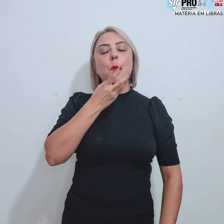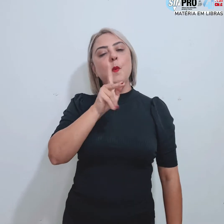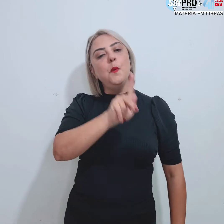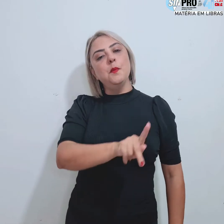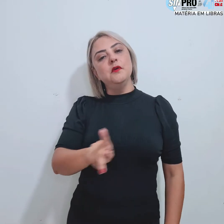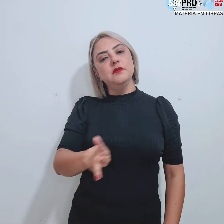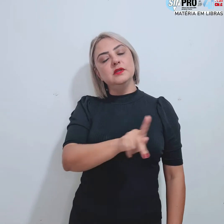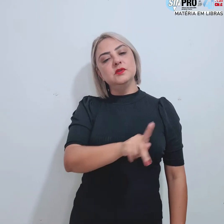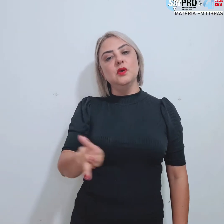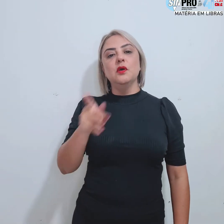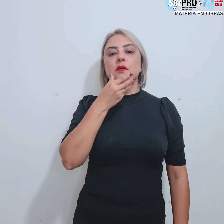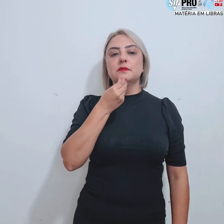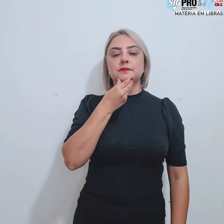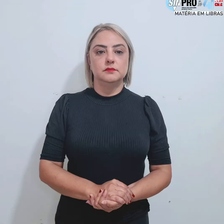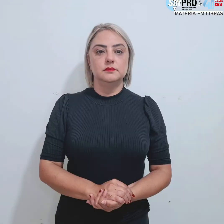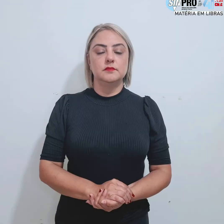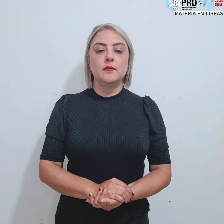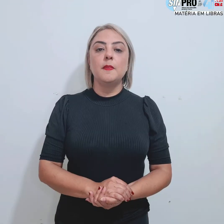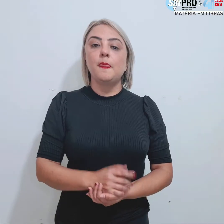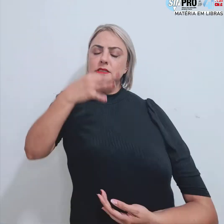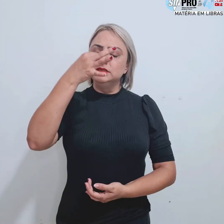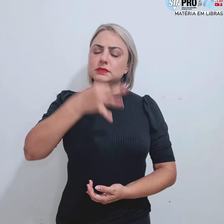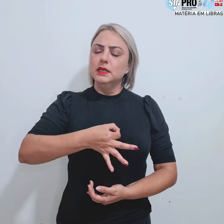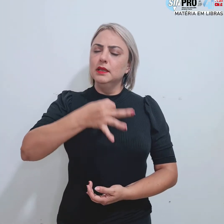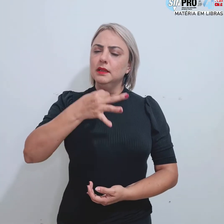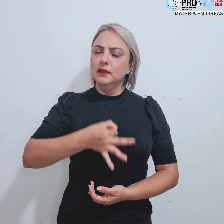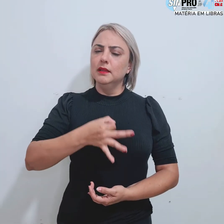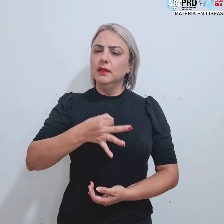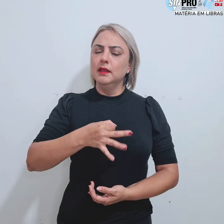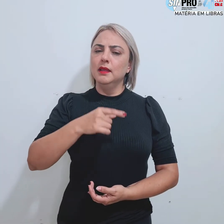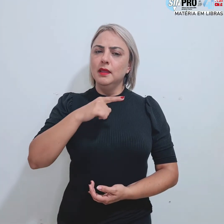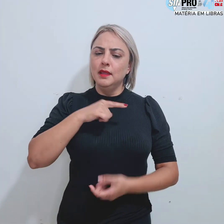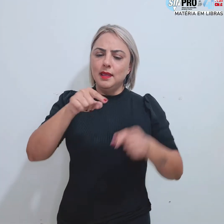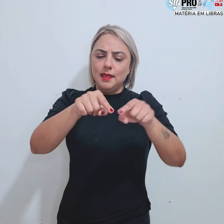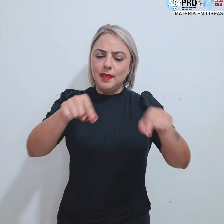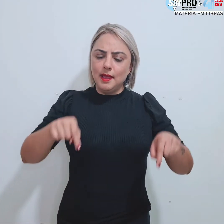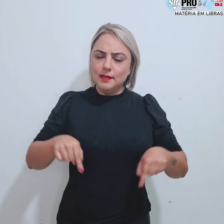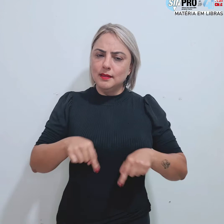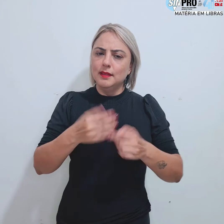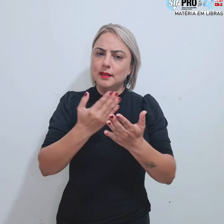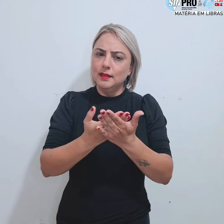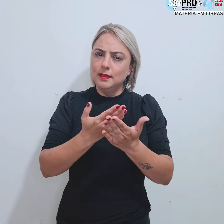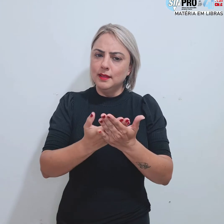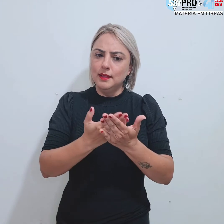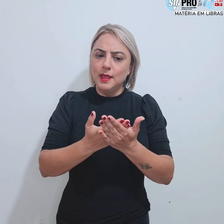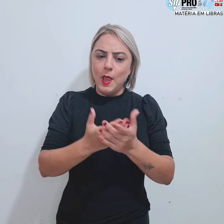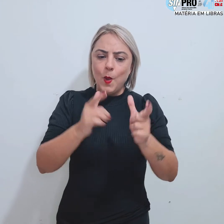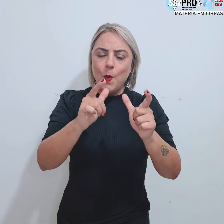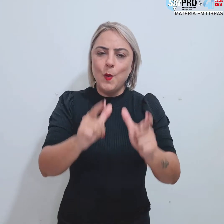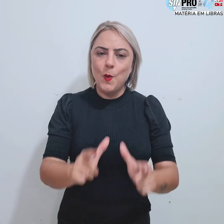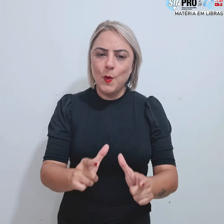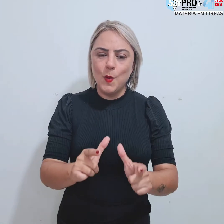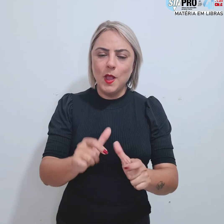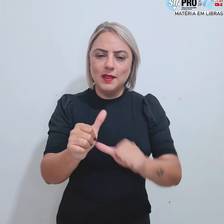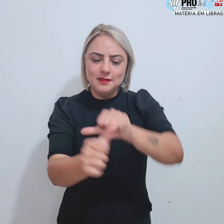como um bom professor. Foi com a certeza de que as salas de aula são um espaço de